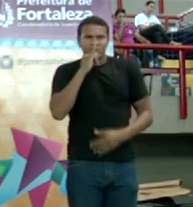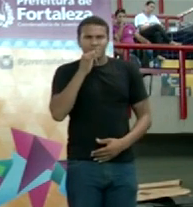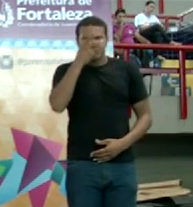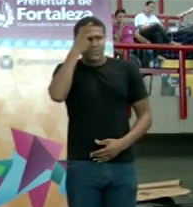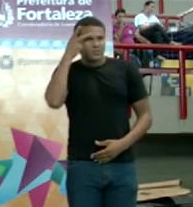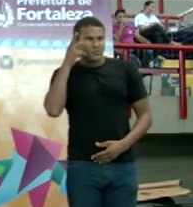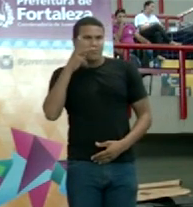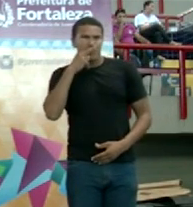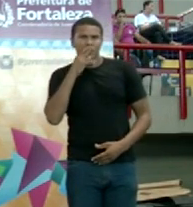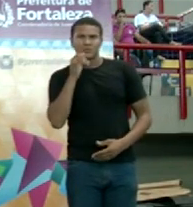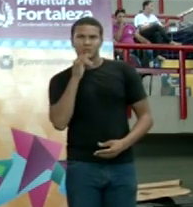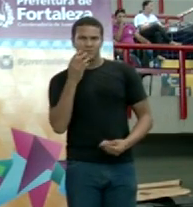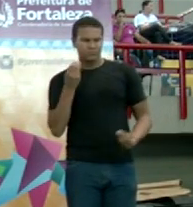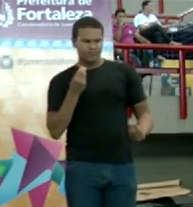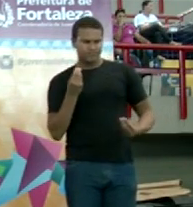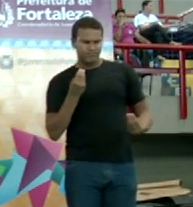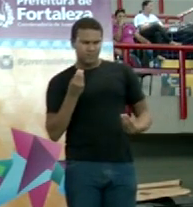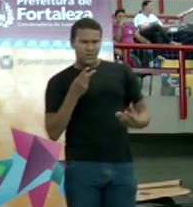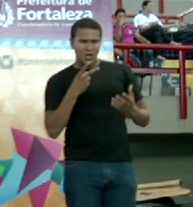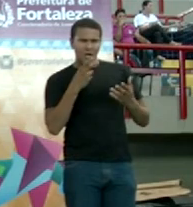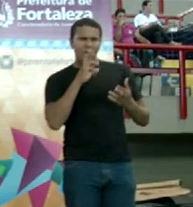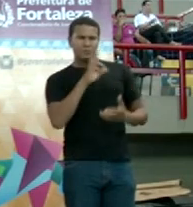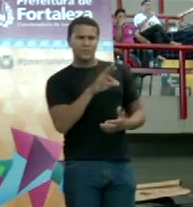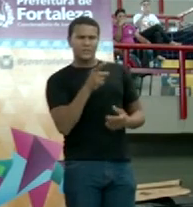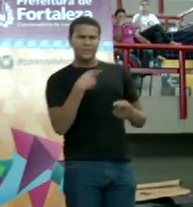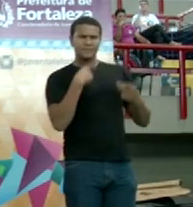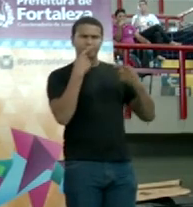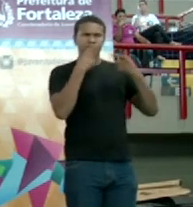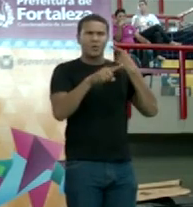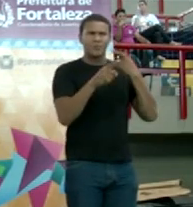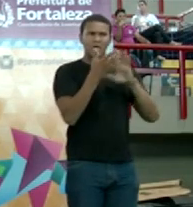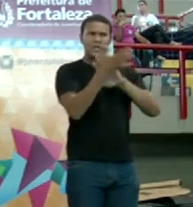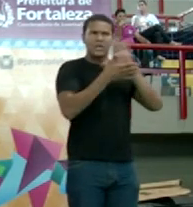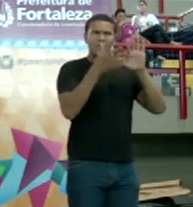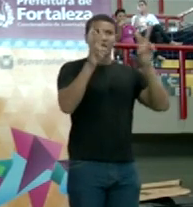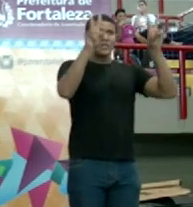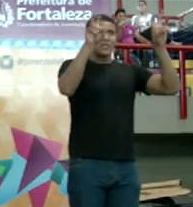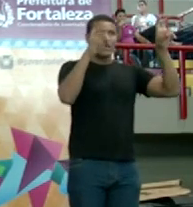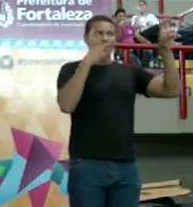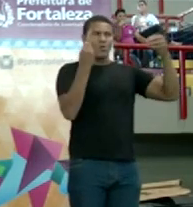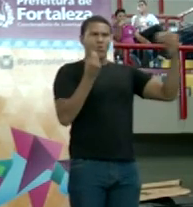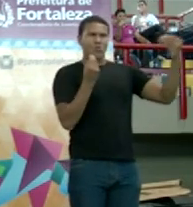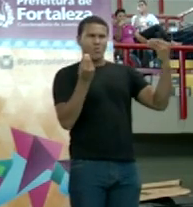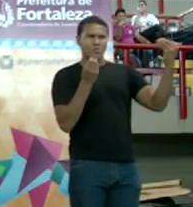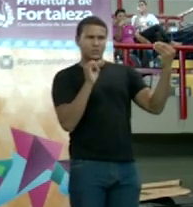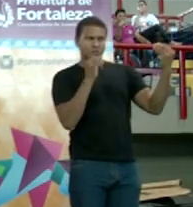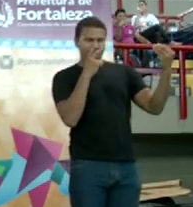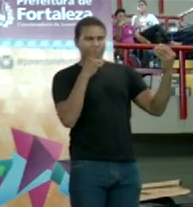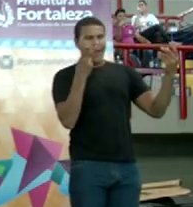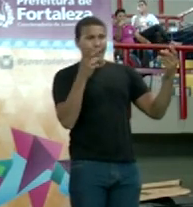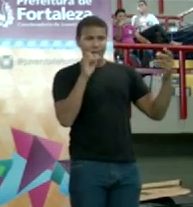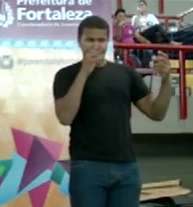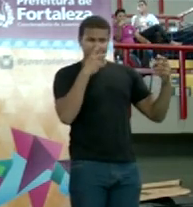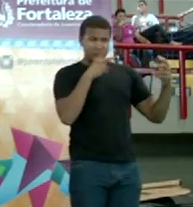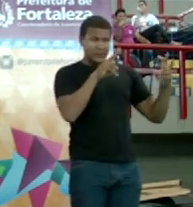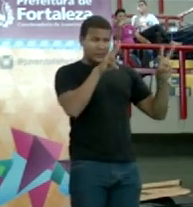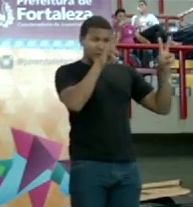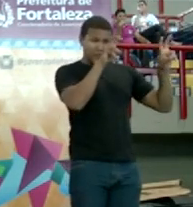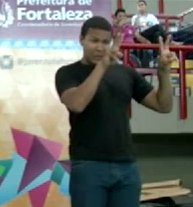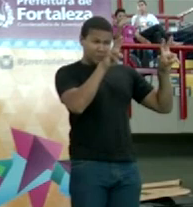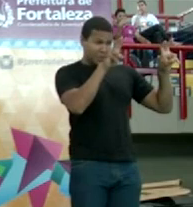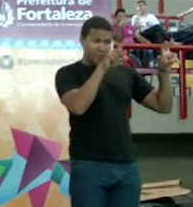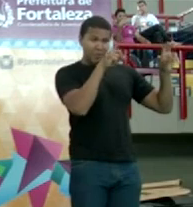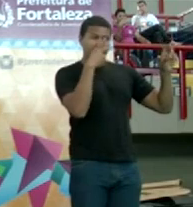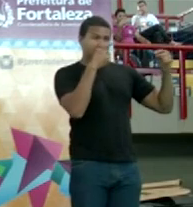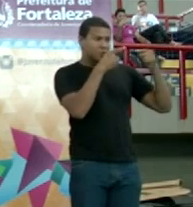essa indagação, o que sei sobre isso? Se você não está falando sobre aquilo, com certeza, sobre o assunto